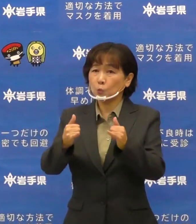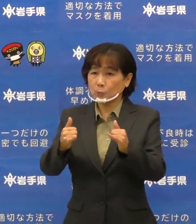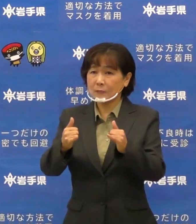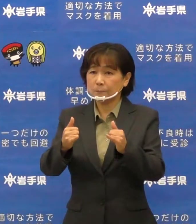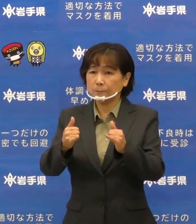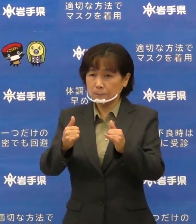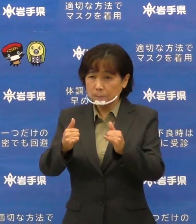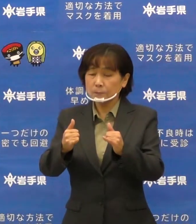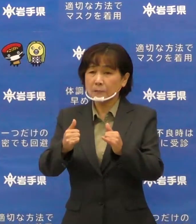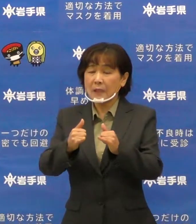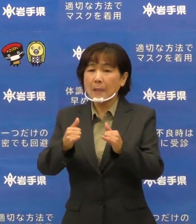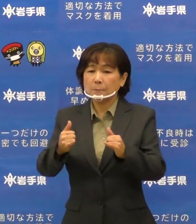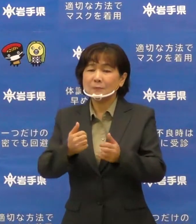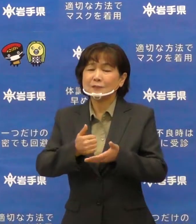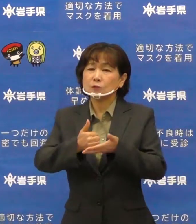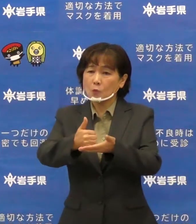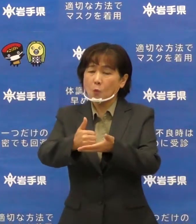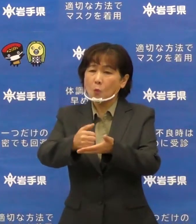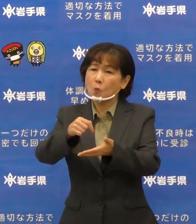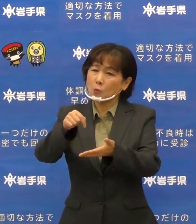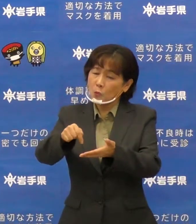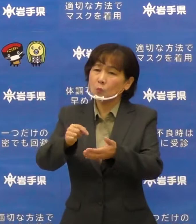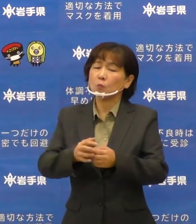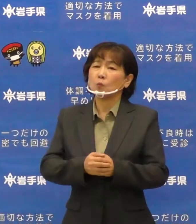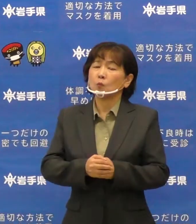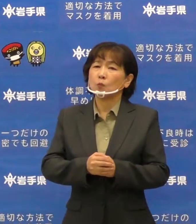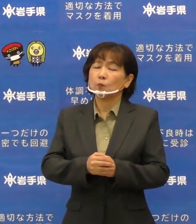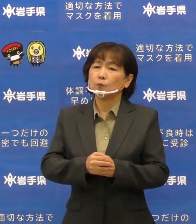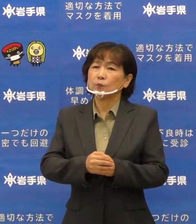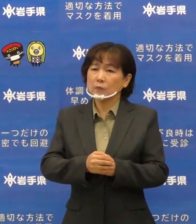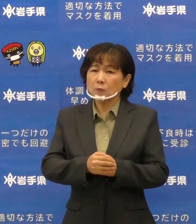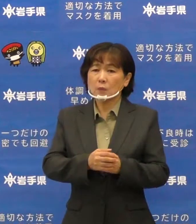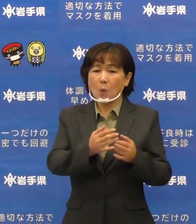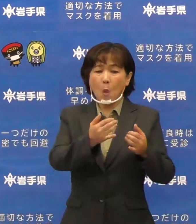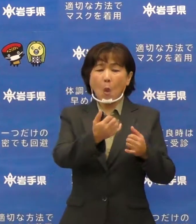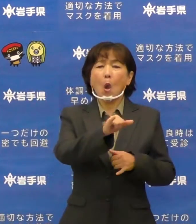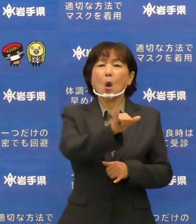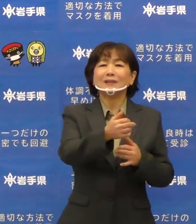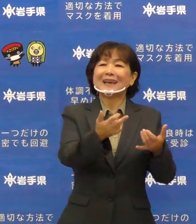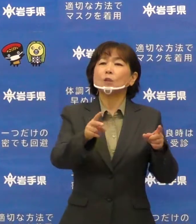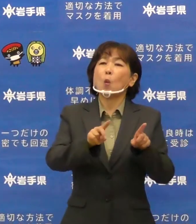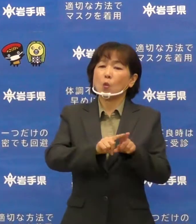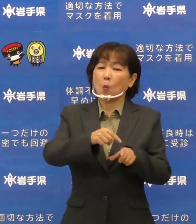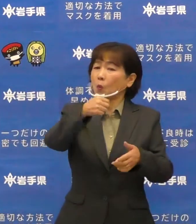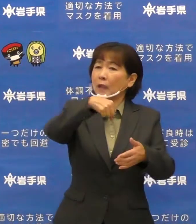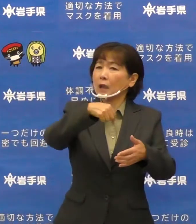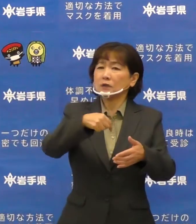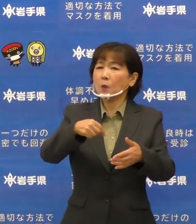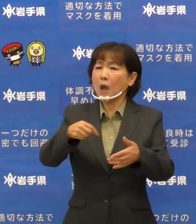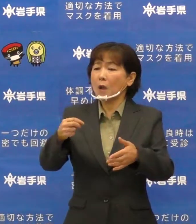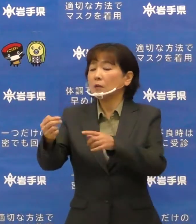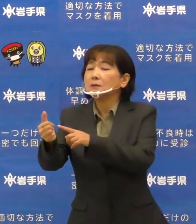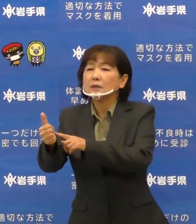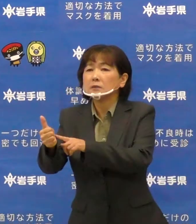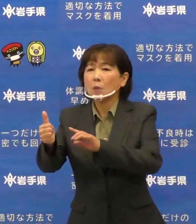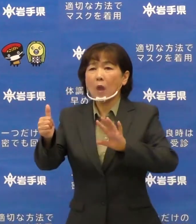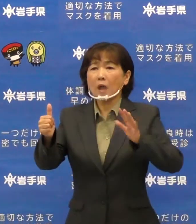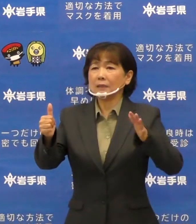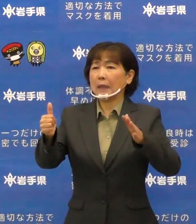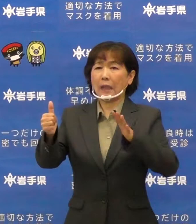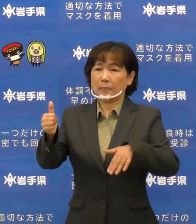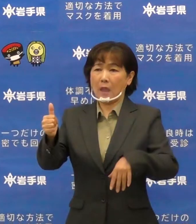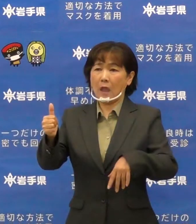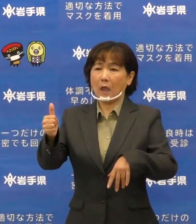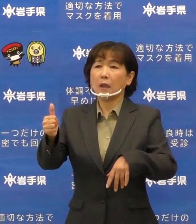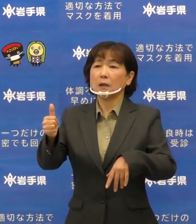憲民主も含む野党共闘の中にはこういなかったわけで、そういう実態を